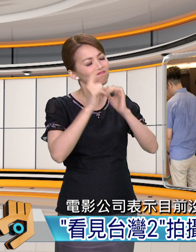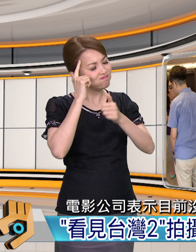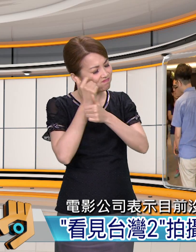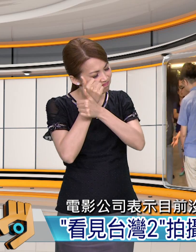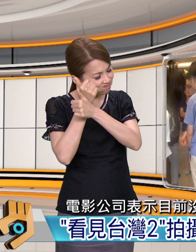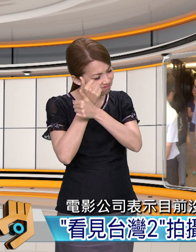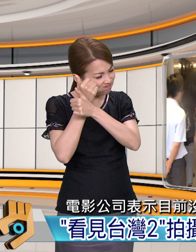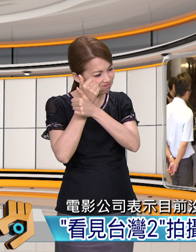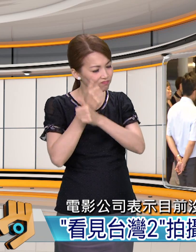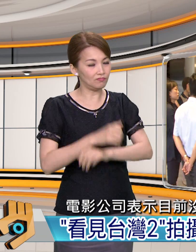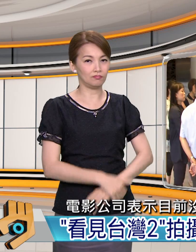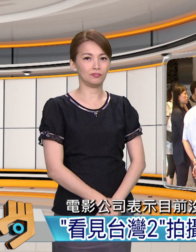没有进度。